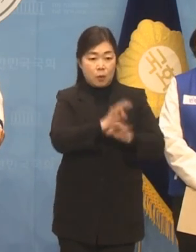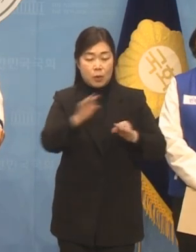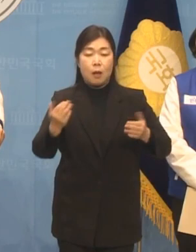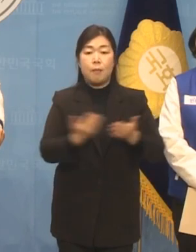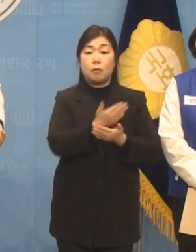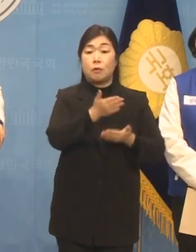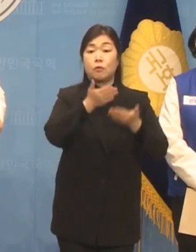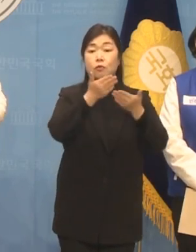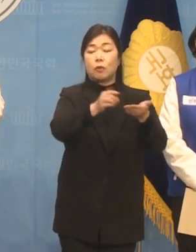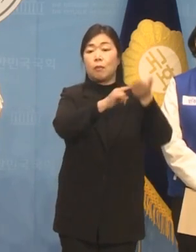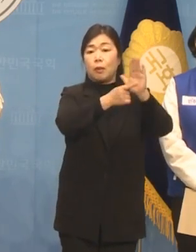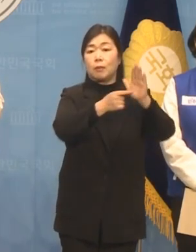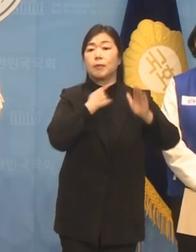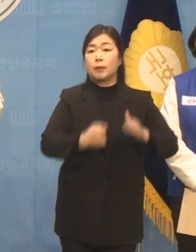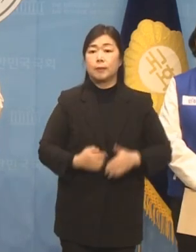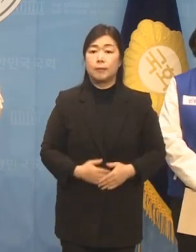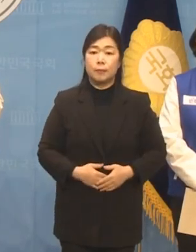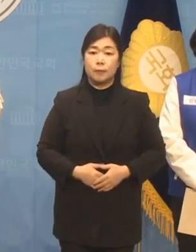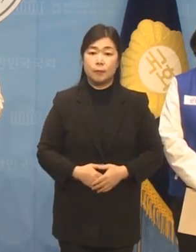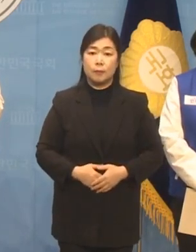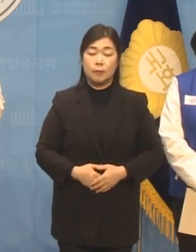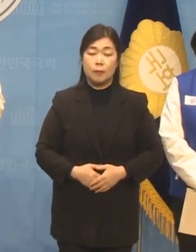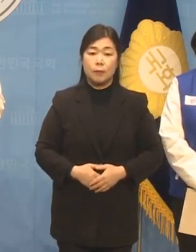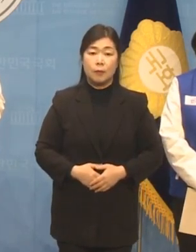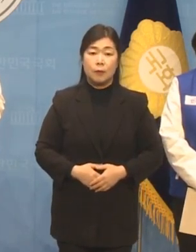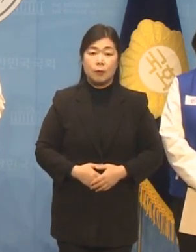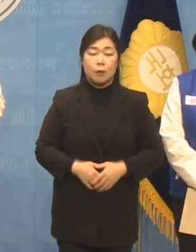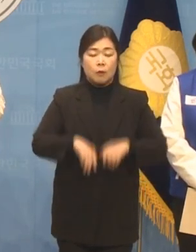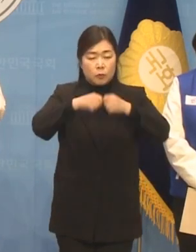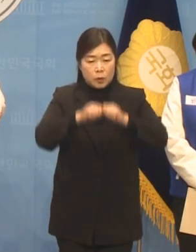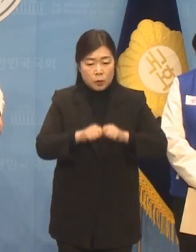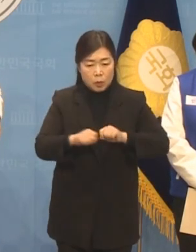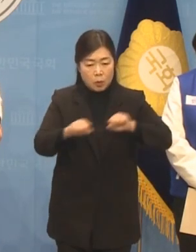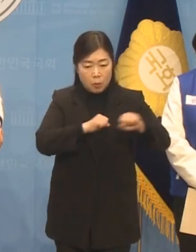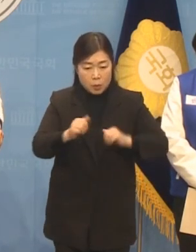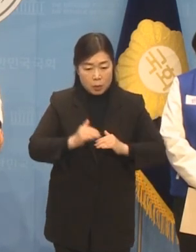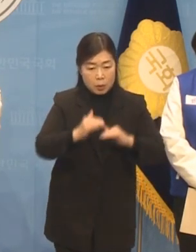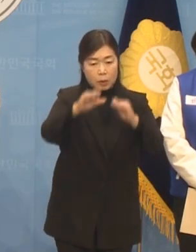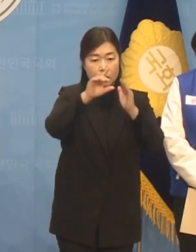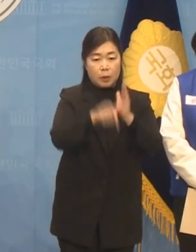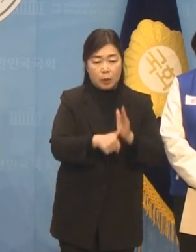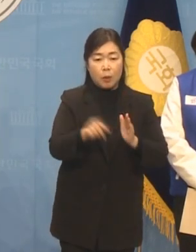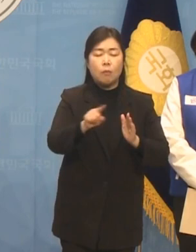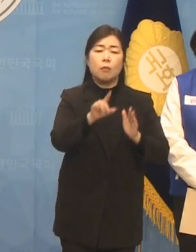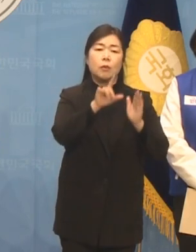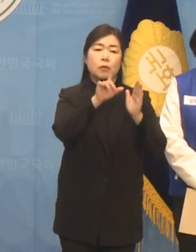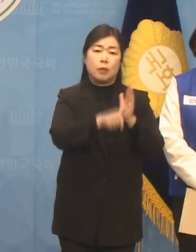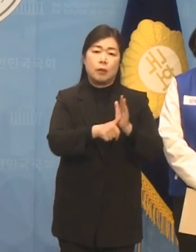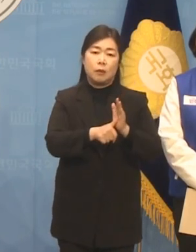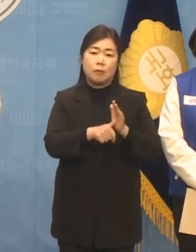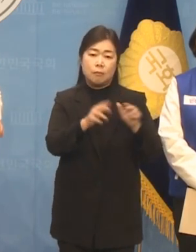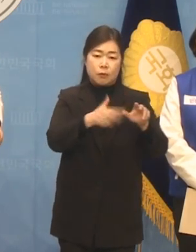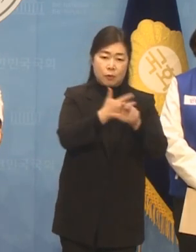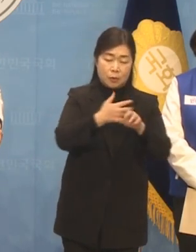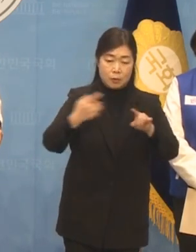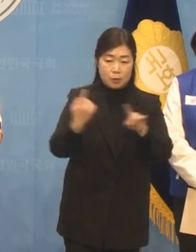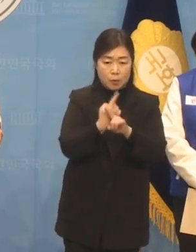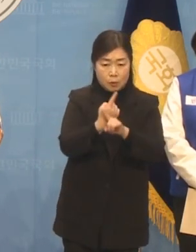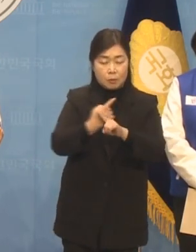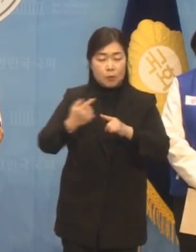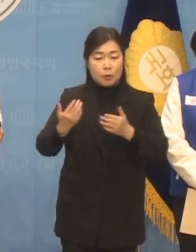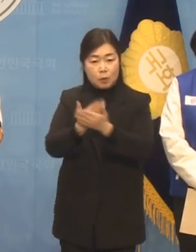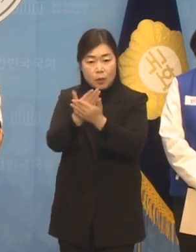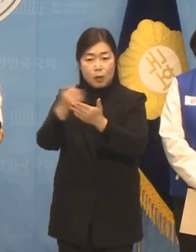비전들을 제시해 준 바가 있습니다. 구체적으로 실현하는 과정에 있어서는 좀 때로는 혁신성장과